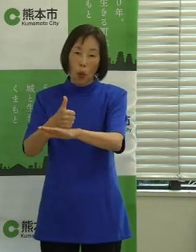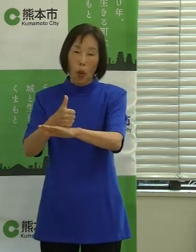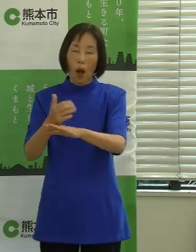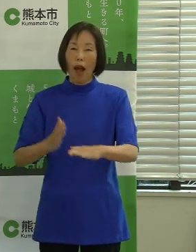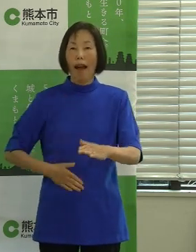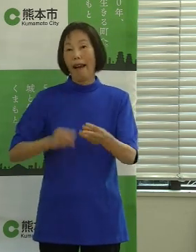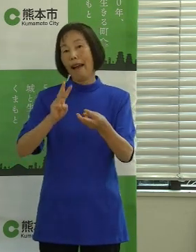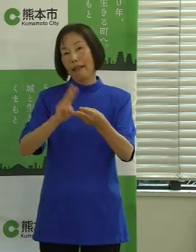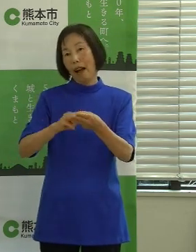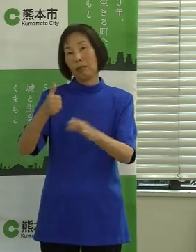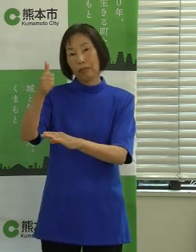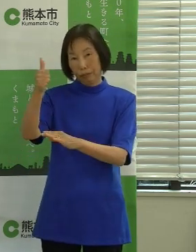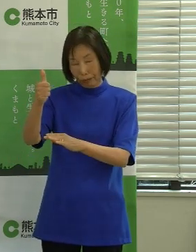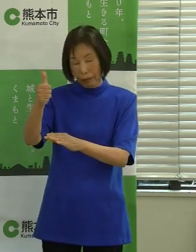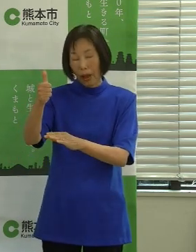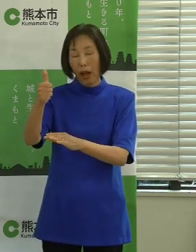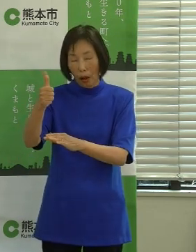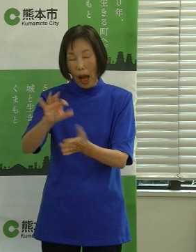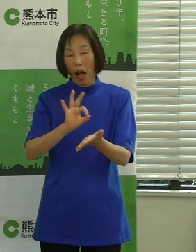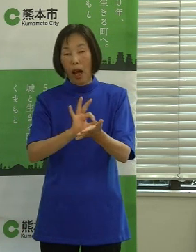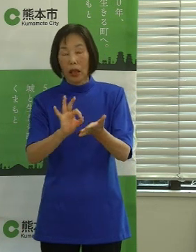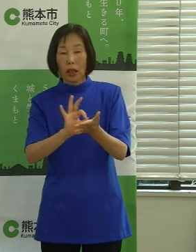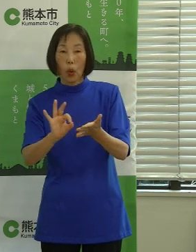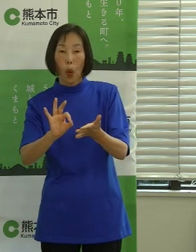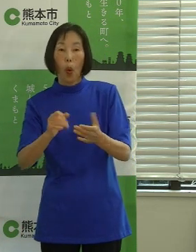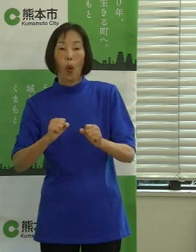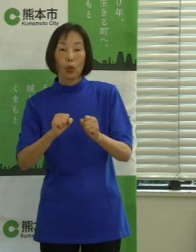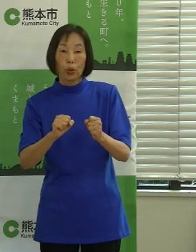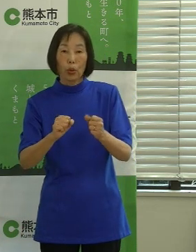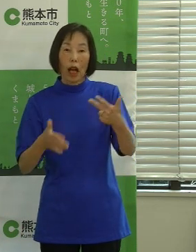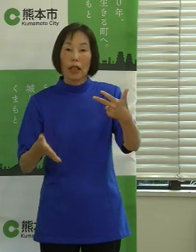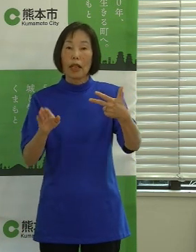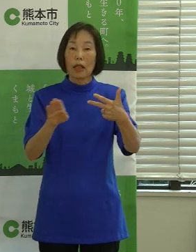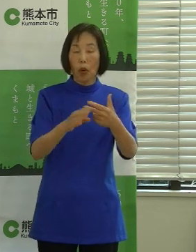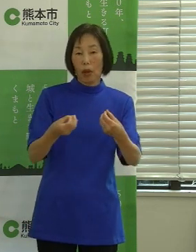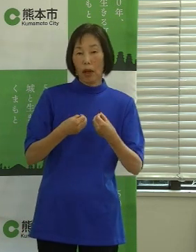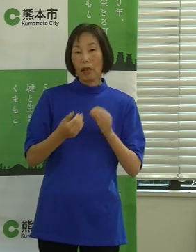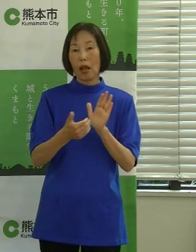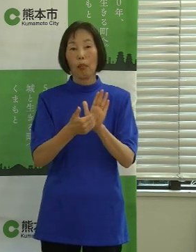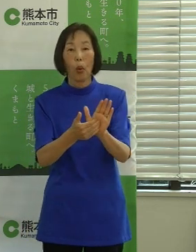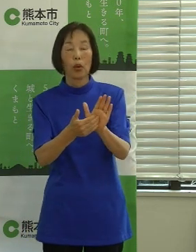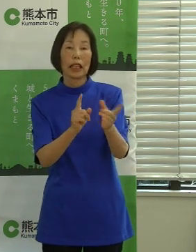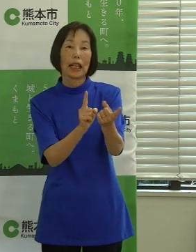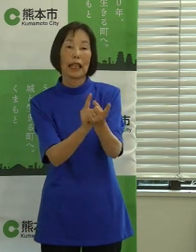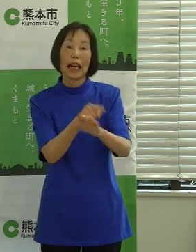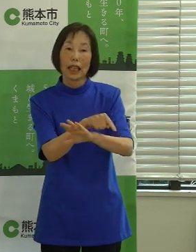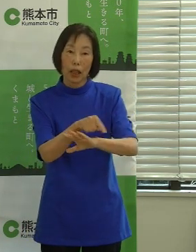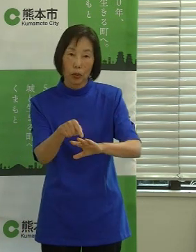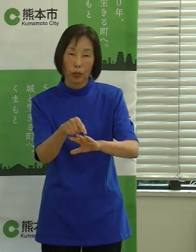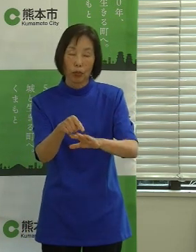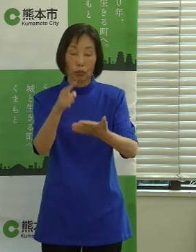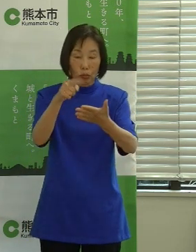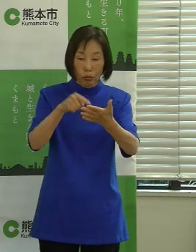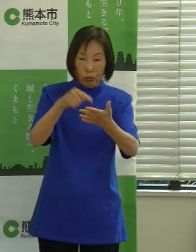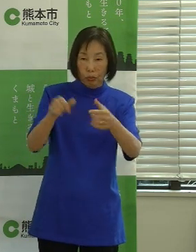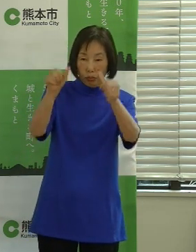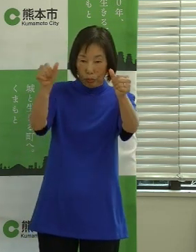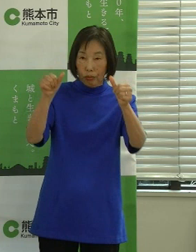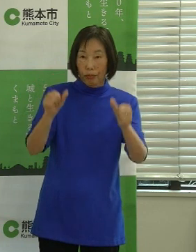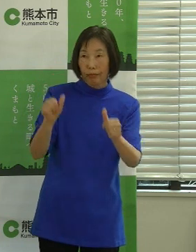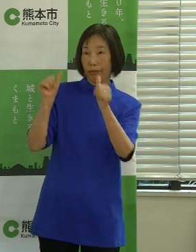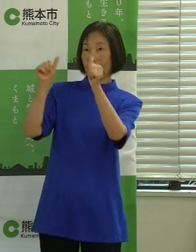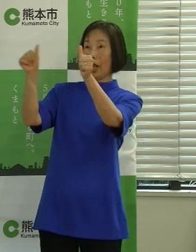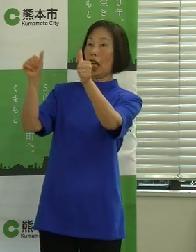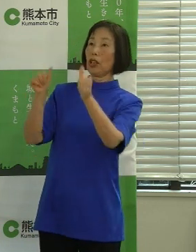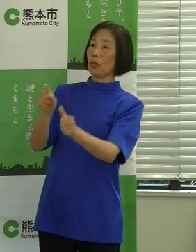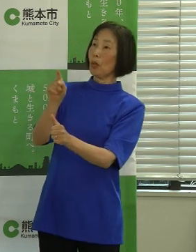は利用しようとする施設の感染防止対策に関するチェックリストの掲示の有無